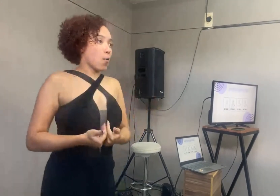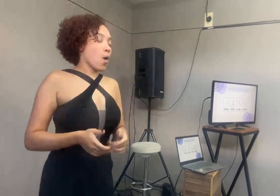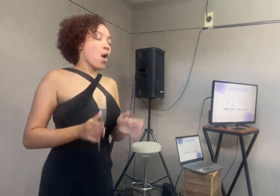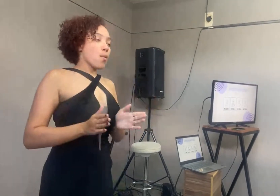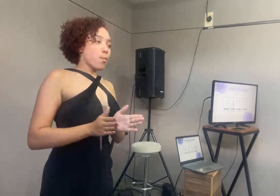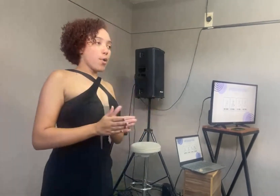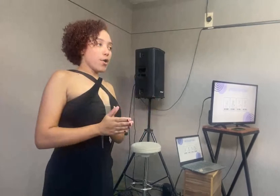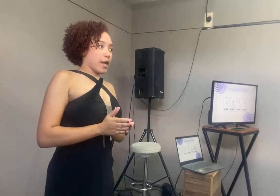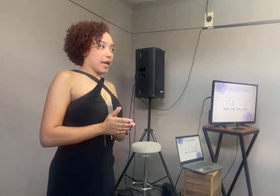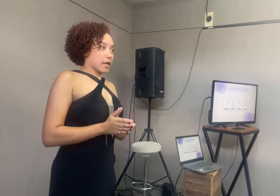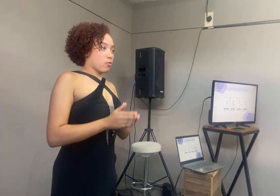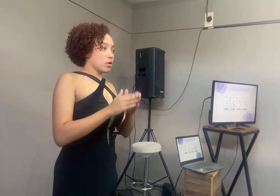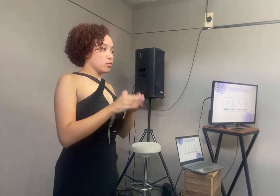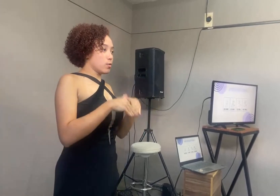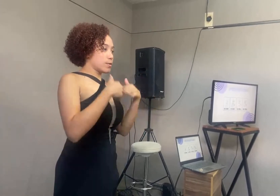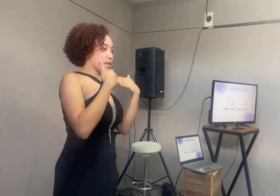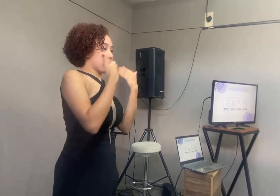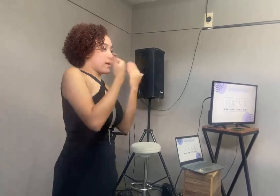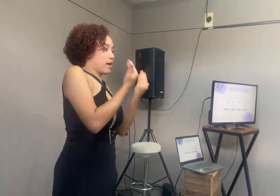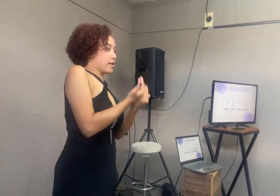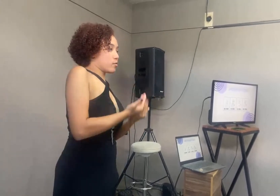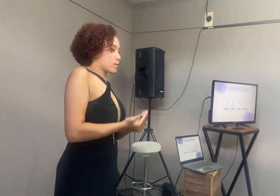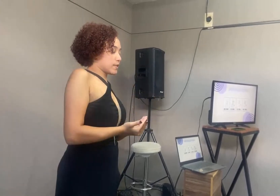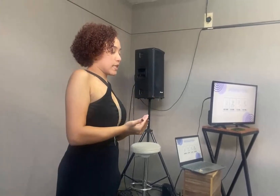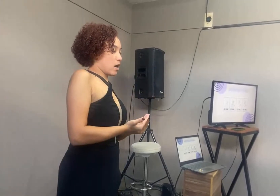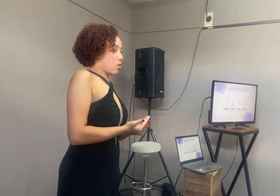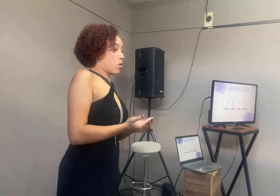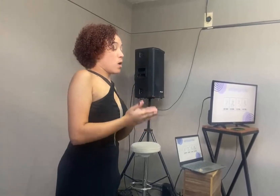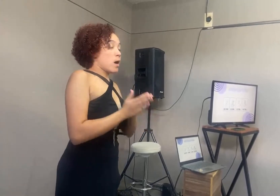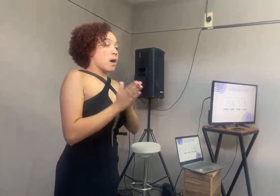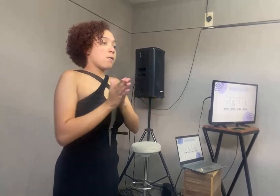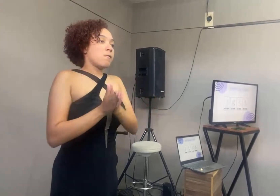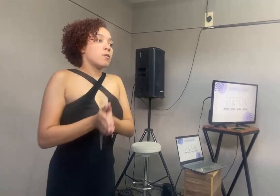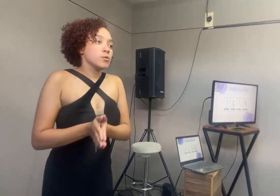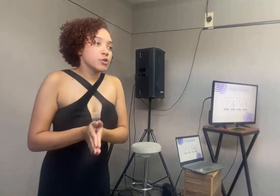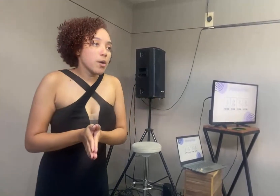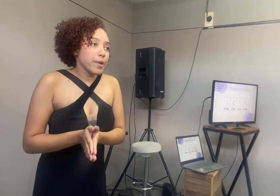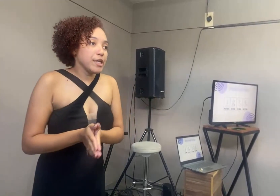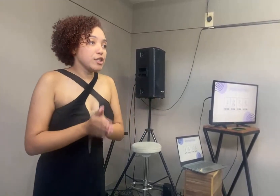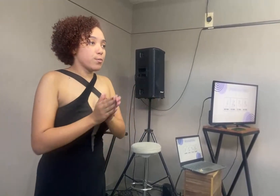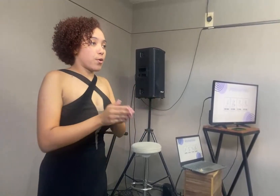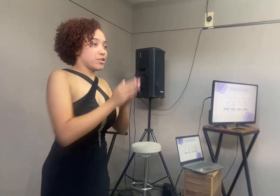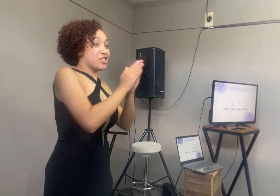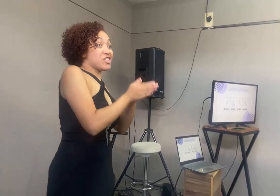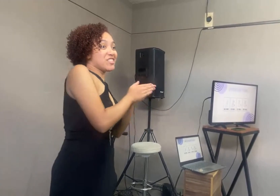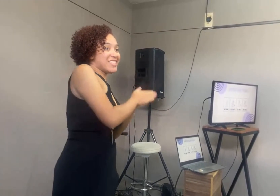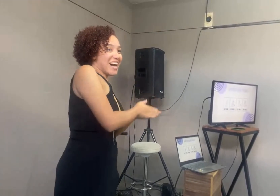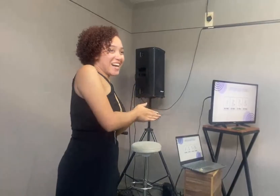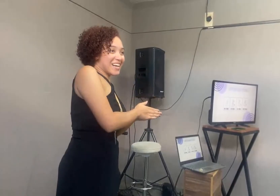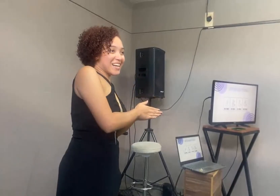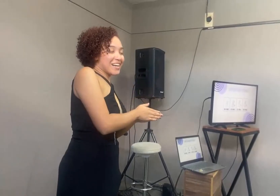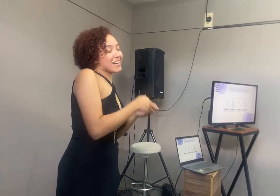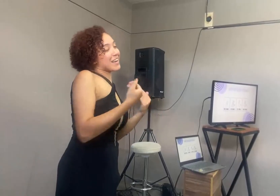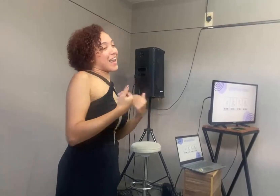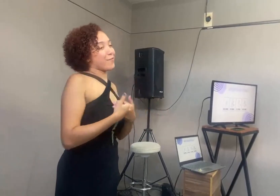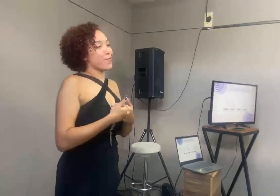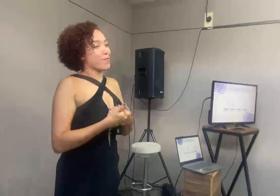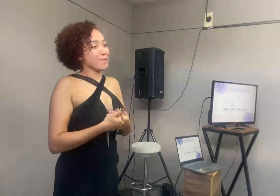sinal. Porém, quando você ganha um sinal, somente pode te dar quem for uma